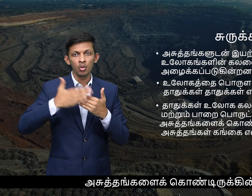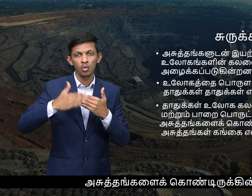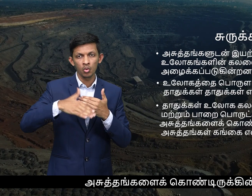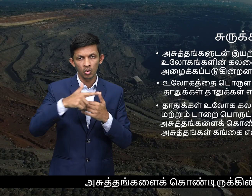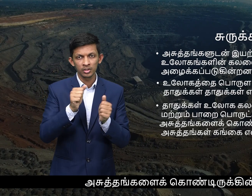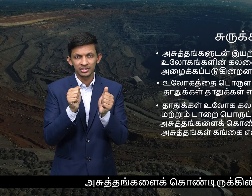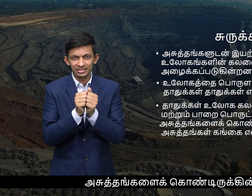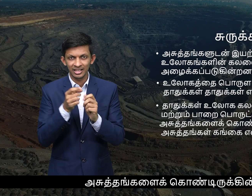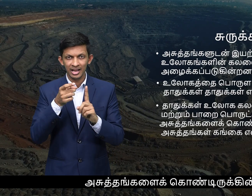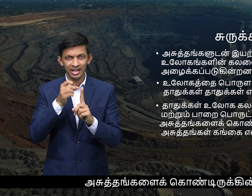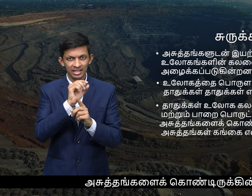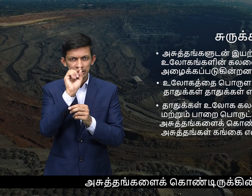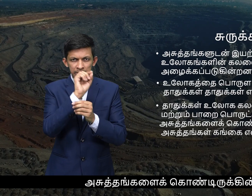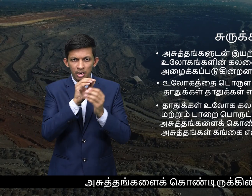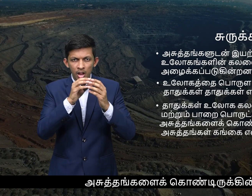கொண்டிருக்கின்றன.